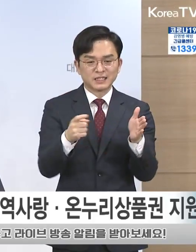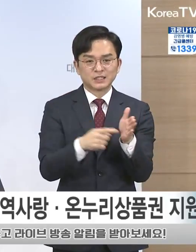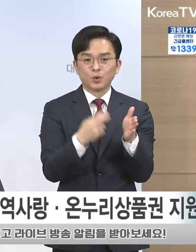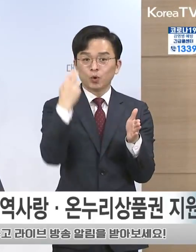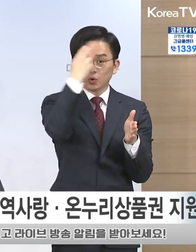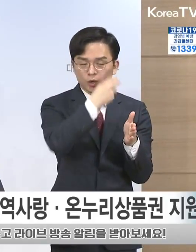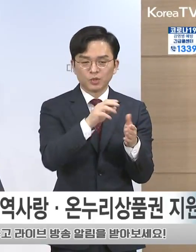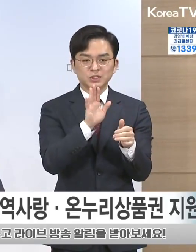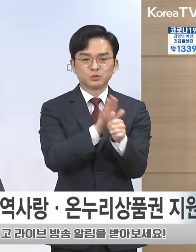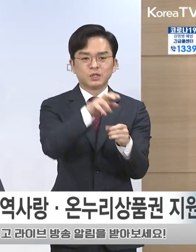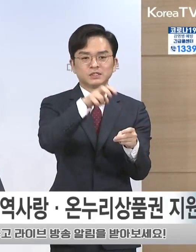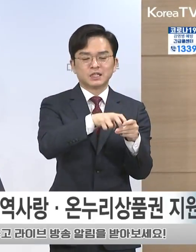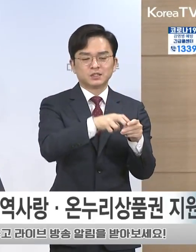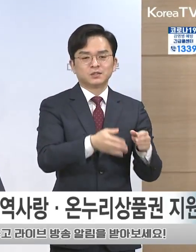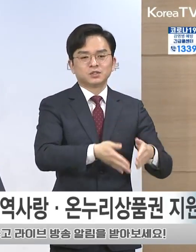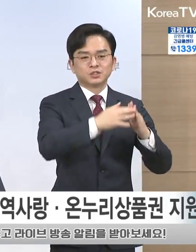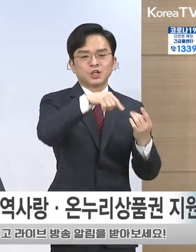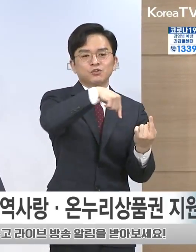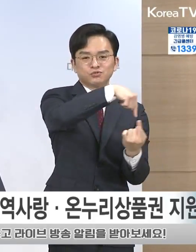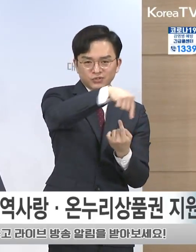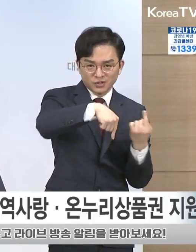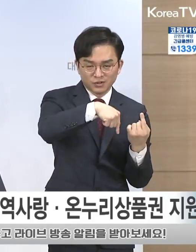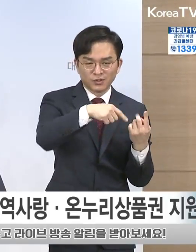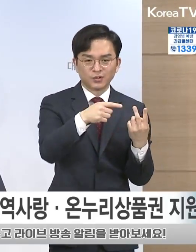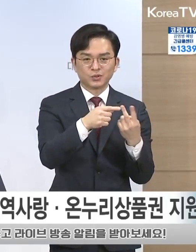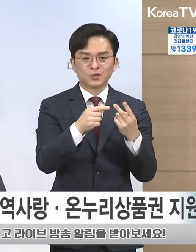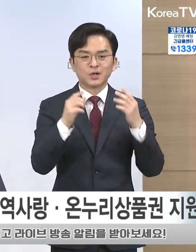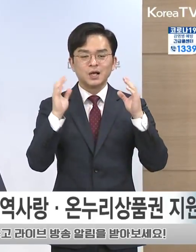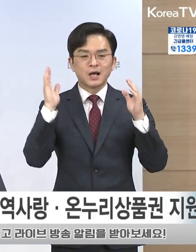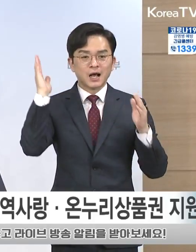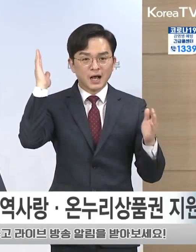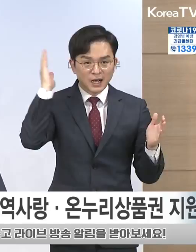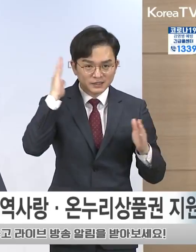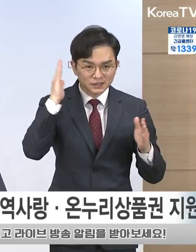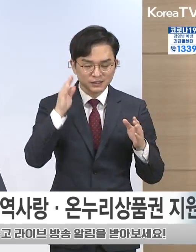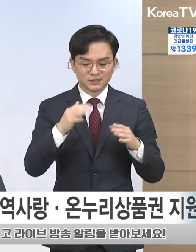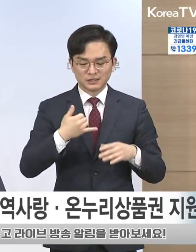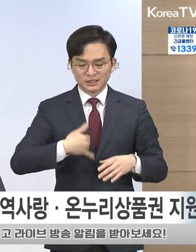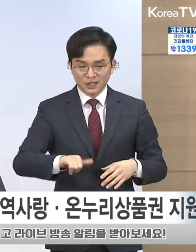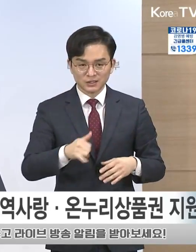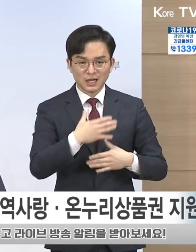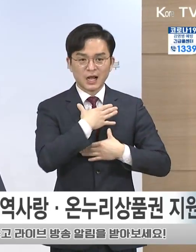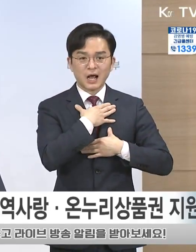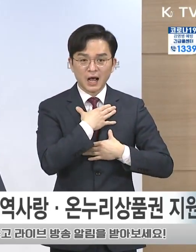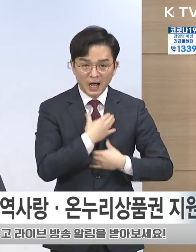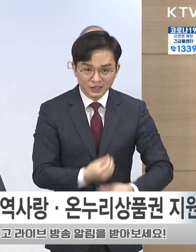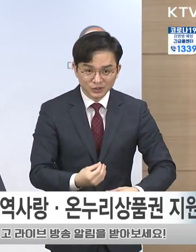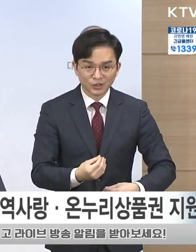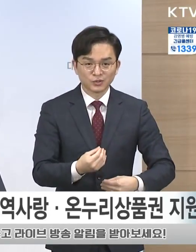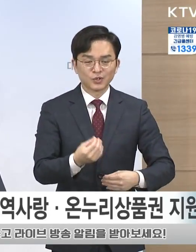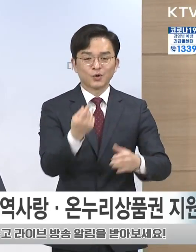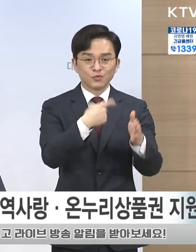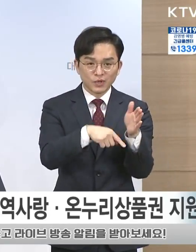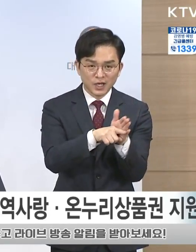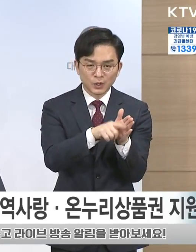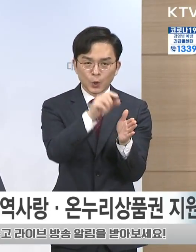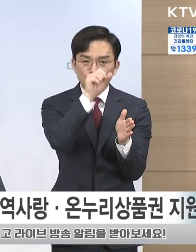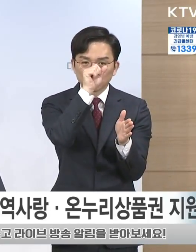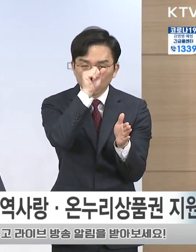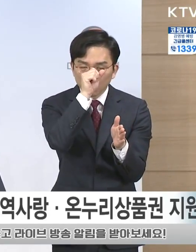교직원의 건강이 보장되고 아이들의 안전이 담보되는 환경에서 돌봄이 제공될 수